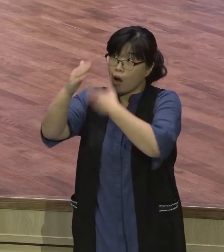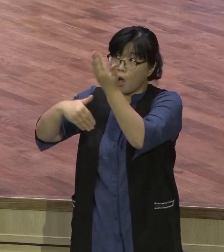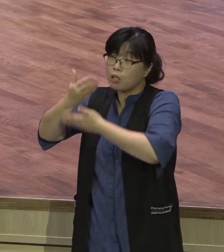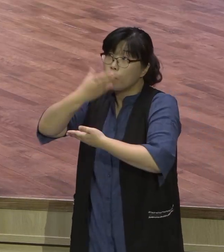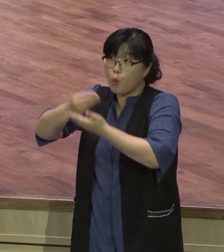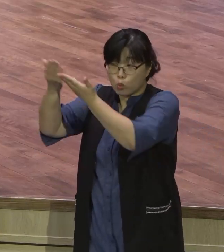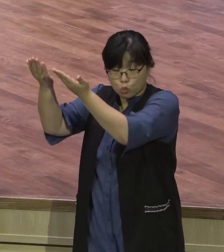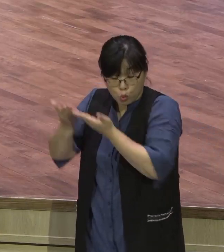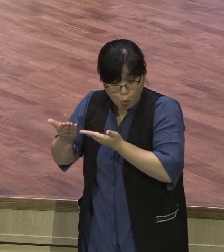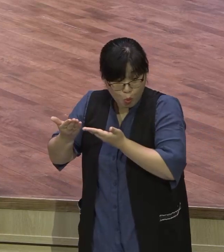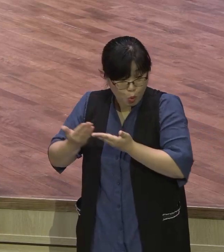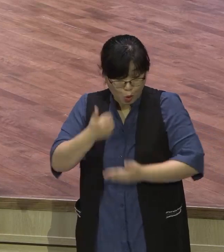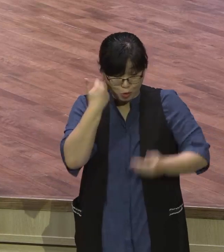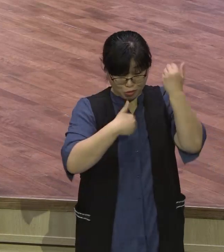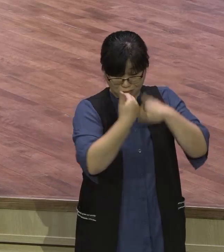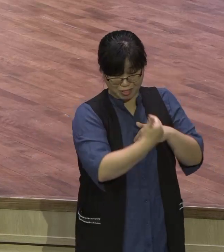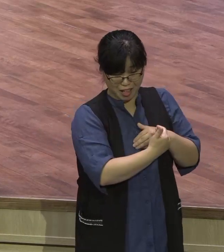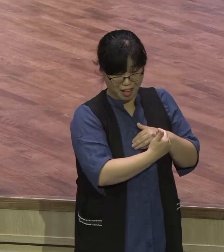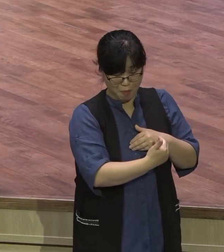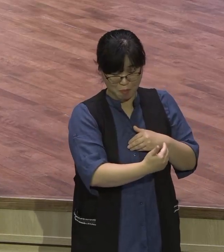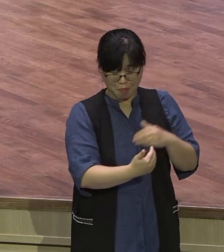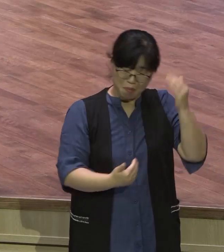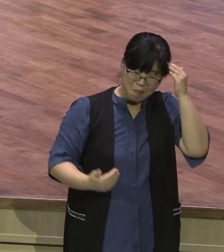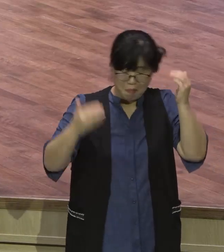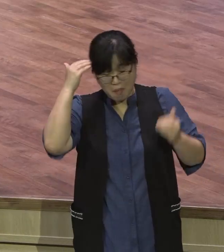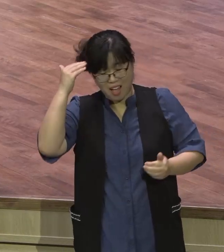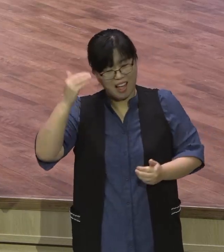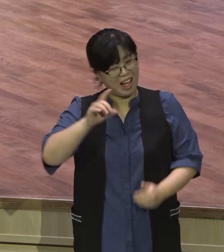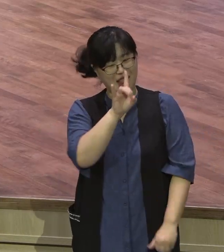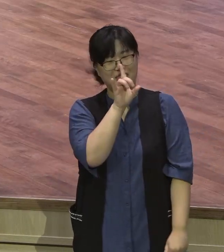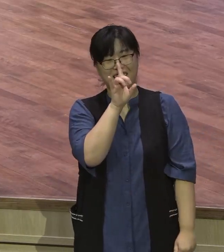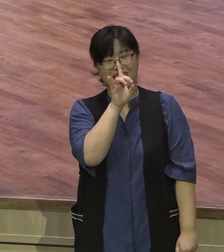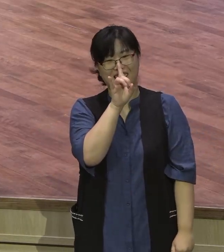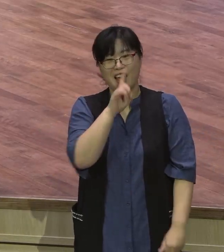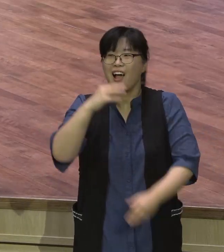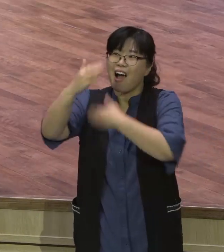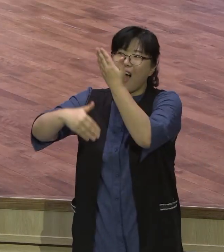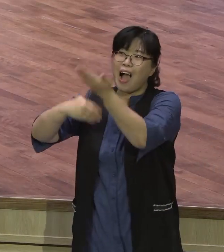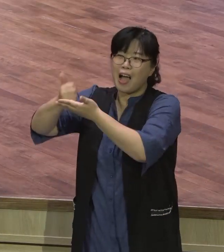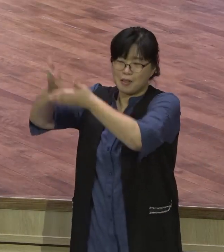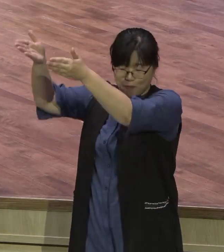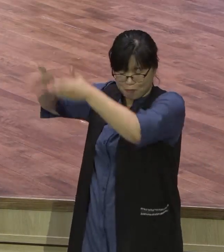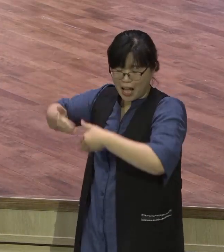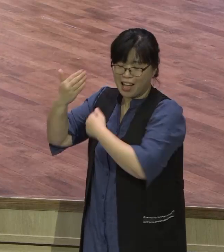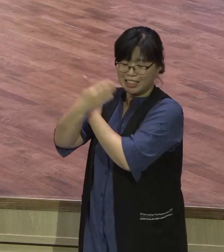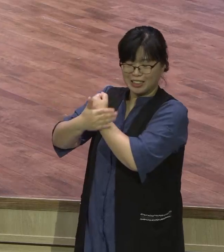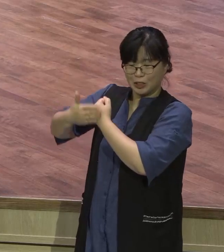너는 나를 찬양하고 나를 예배하고 나를 통해 누리라 나는 너 책임져 주겠다